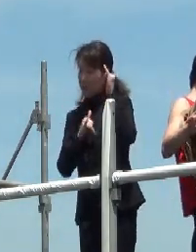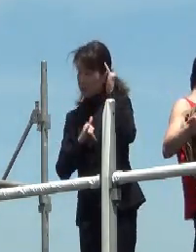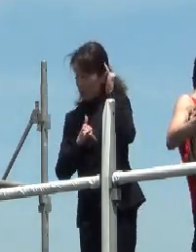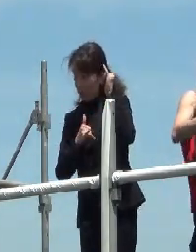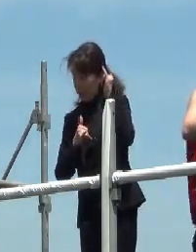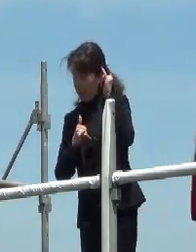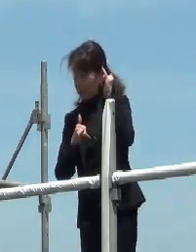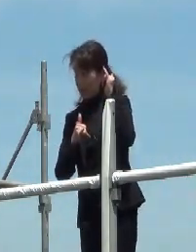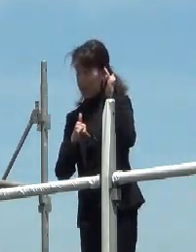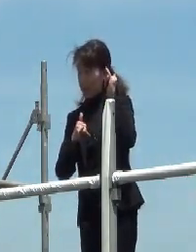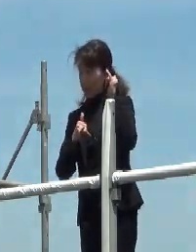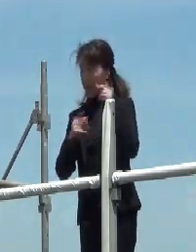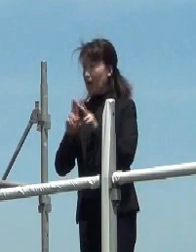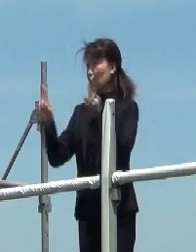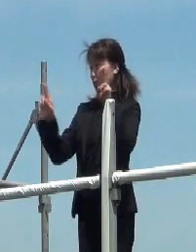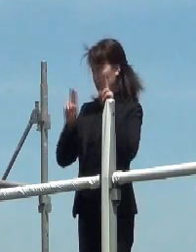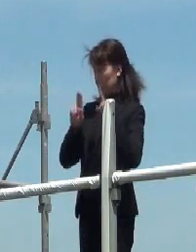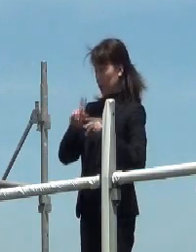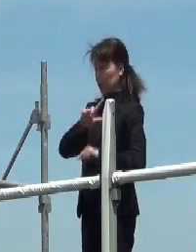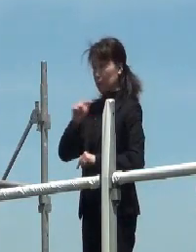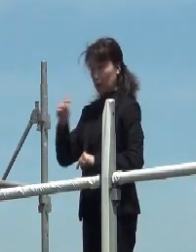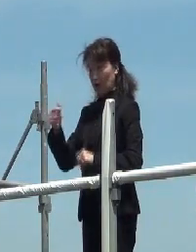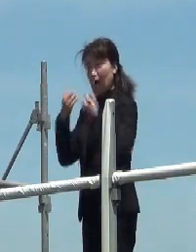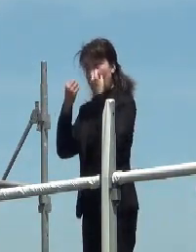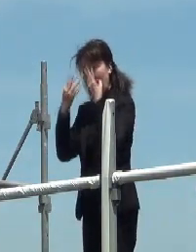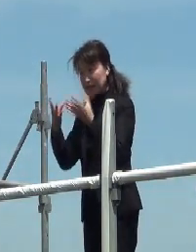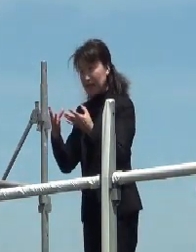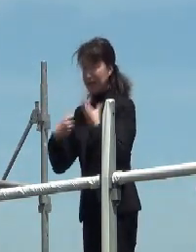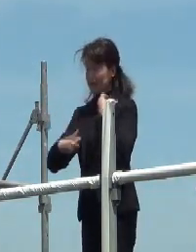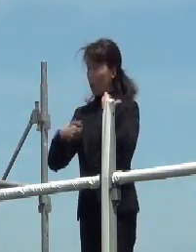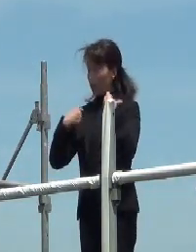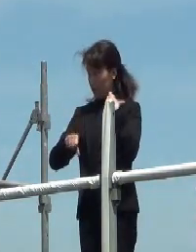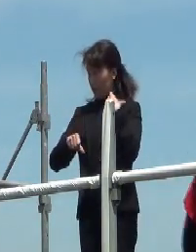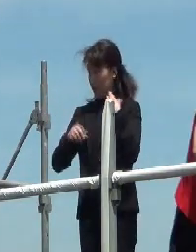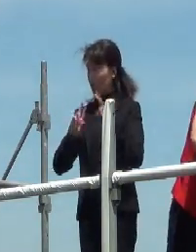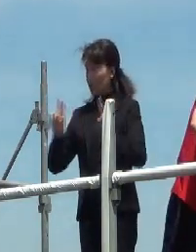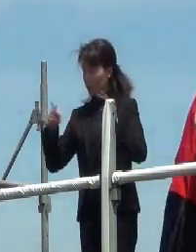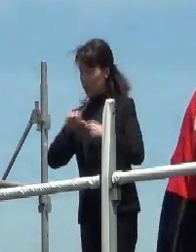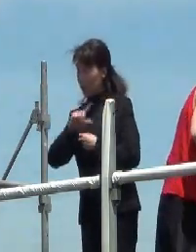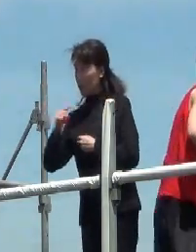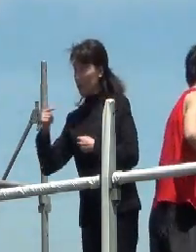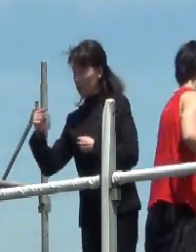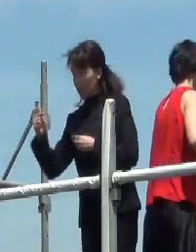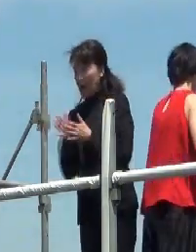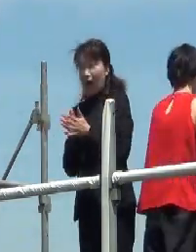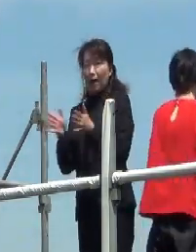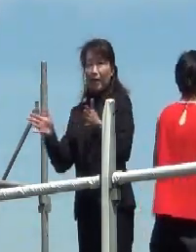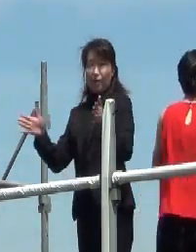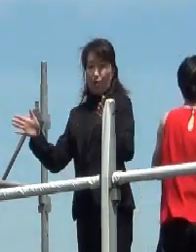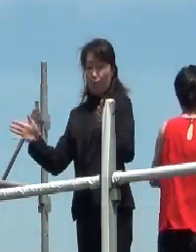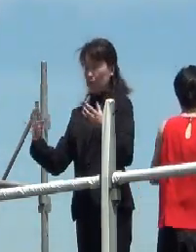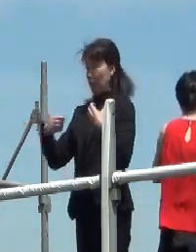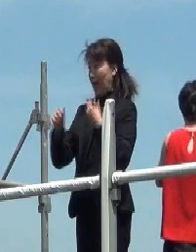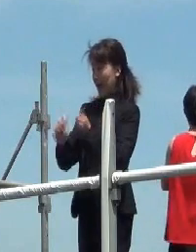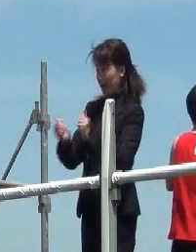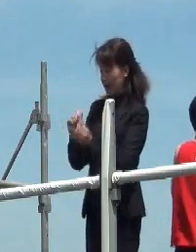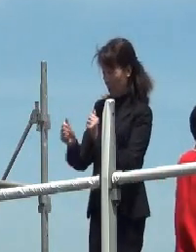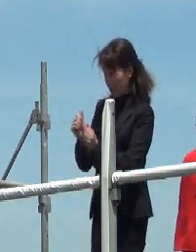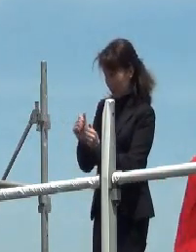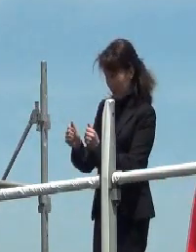の曲ですとか、あと新しいちょっと六調の曲ですとか、いろいろと幅広く演奏